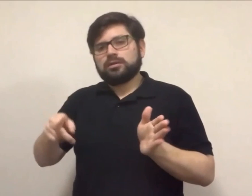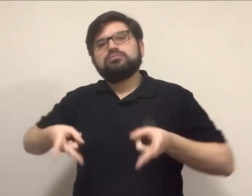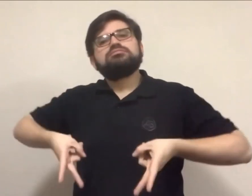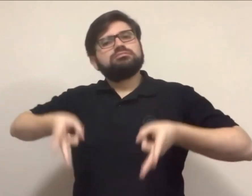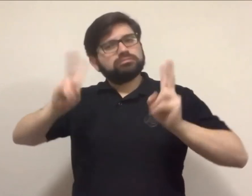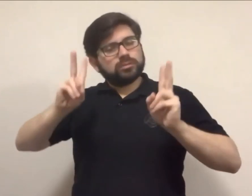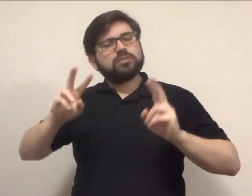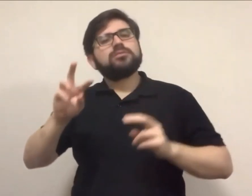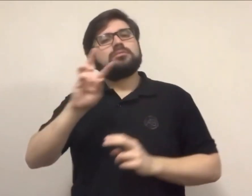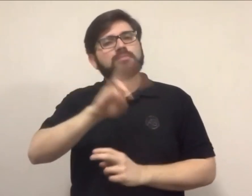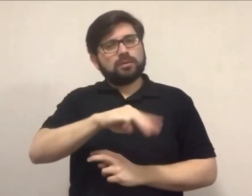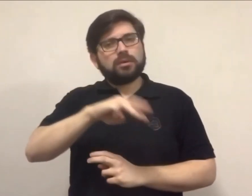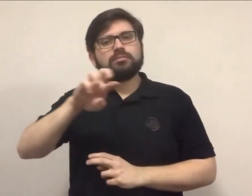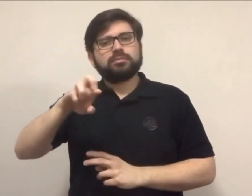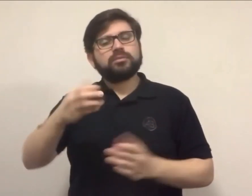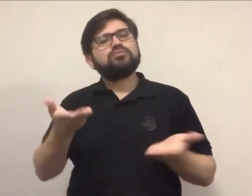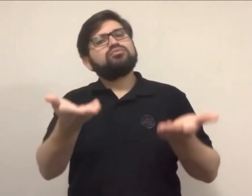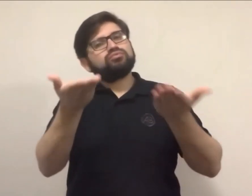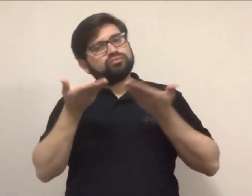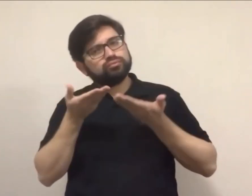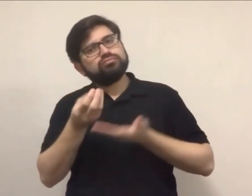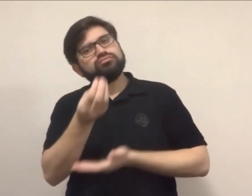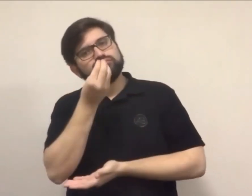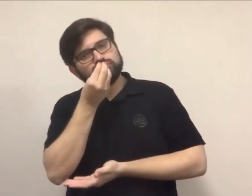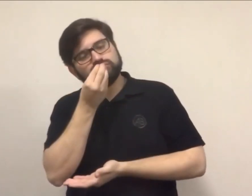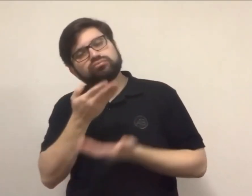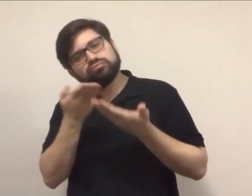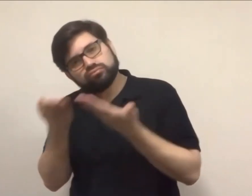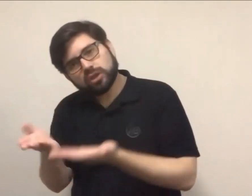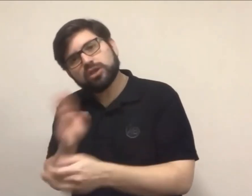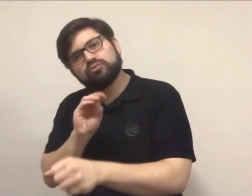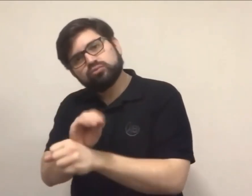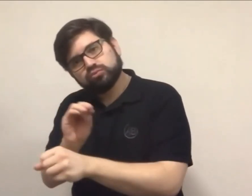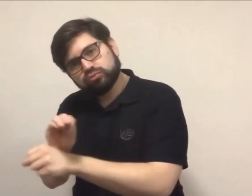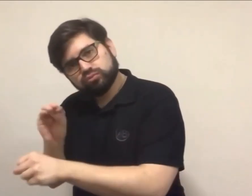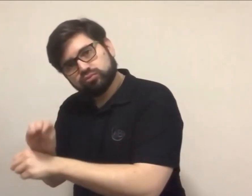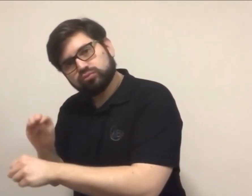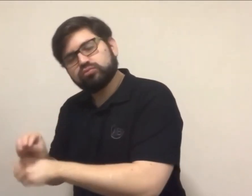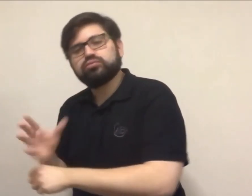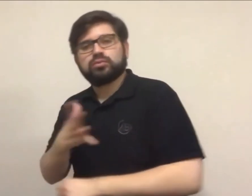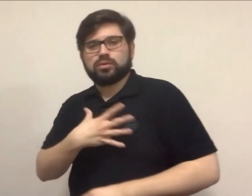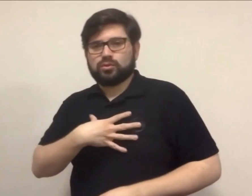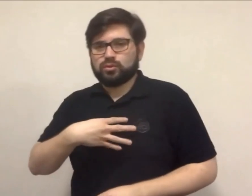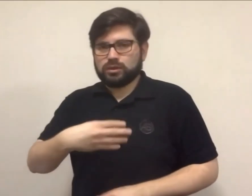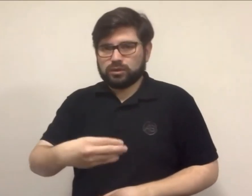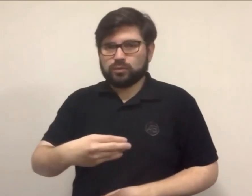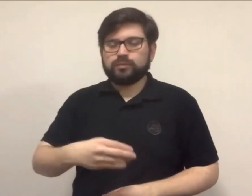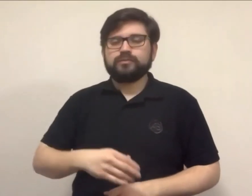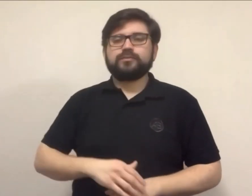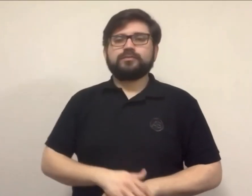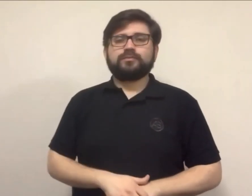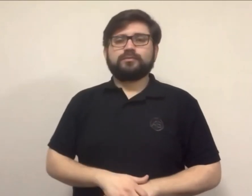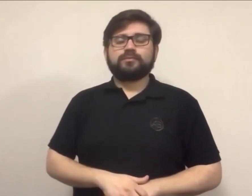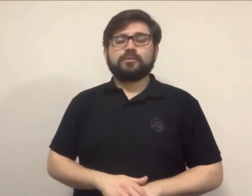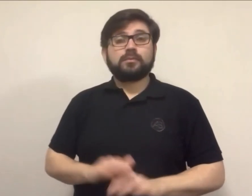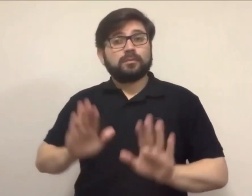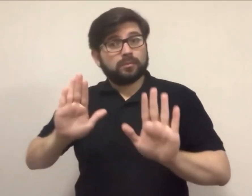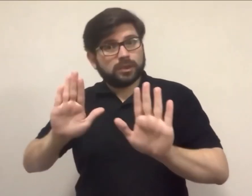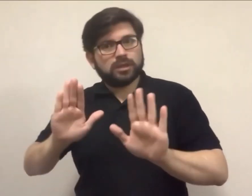Cumplida esa edad, los niños tienen el derecho de recibir esto de sus padres, que ellos se